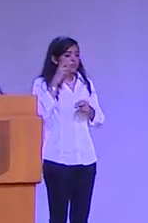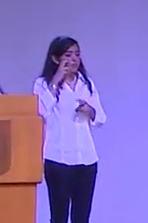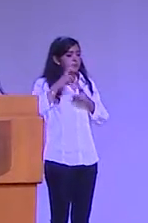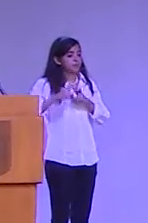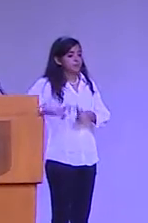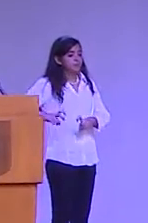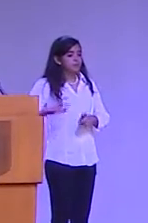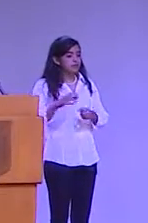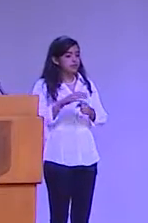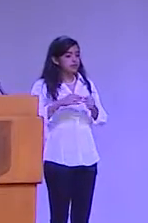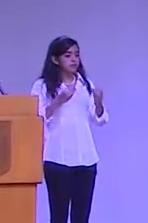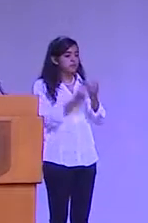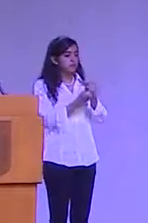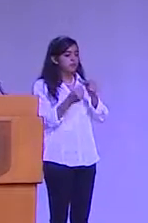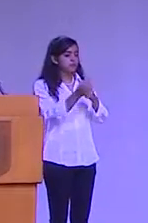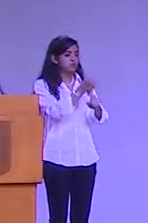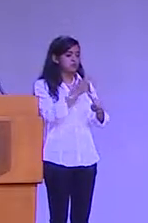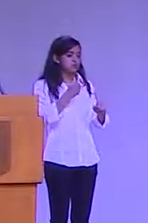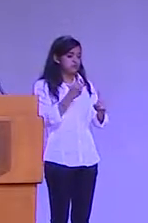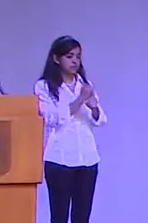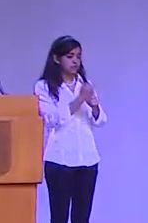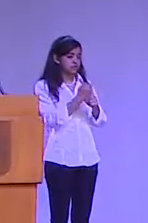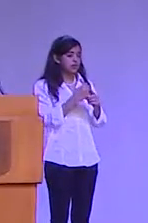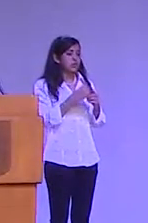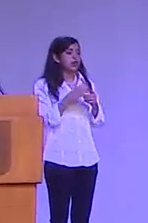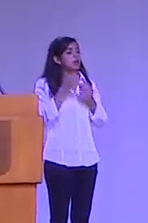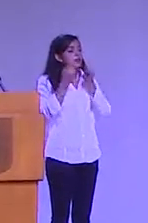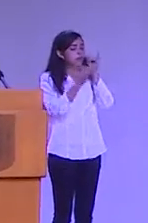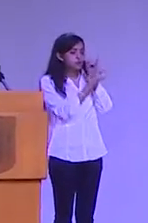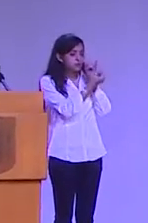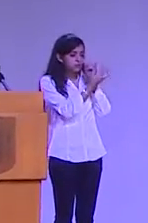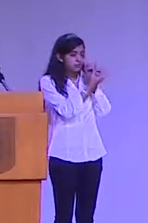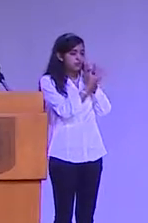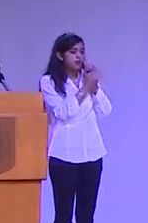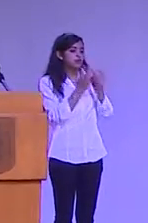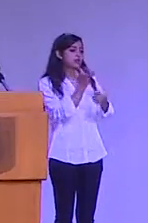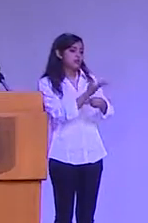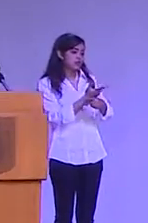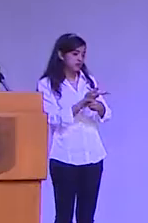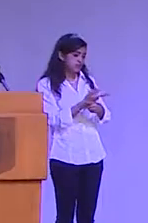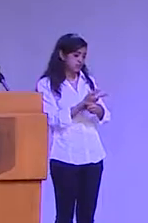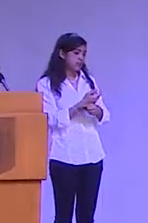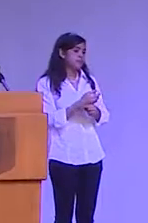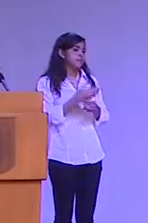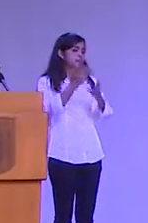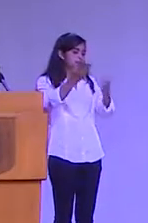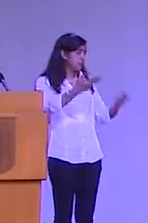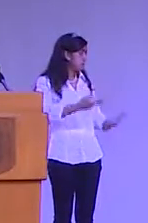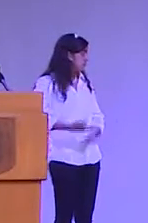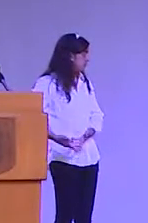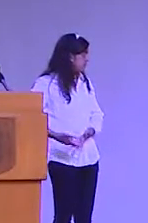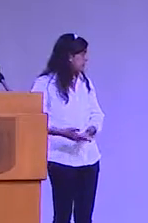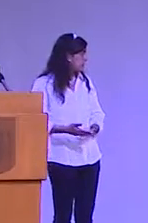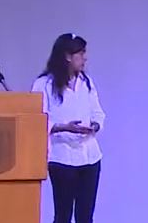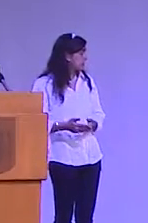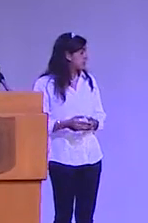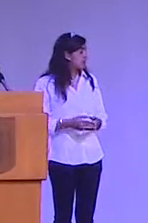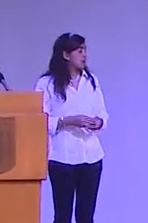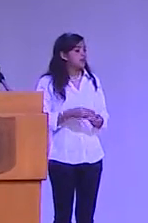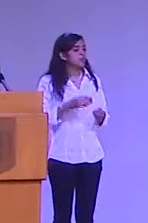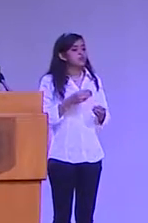social educativa, de la pedagogía y el arte. Damos la bienvenida a la doctora Leida